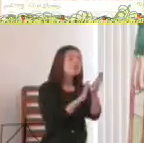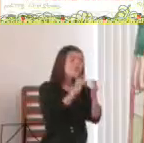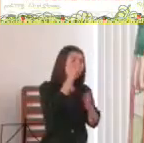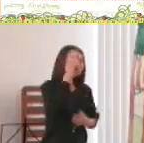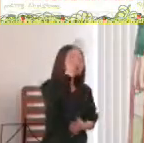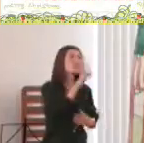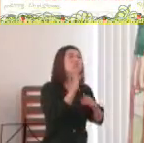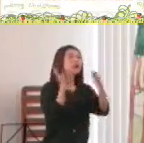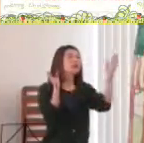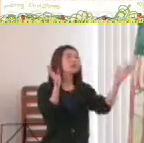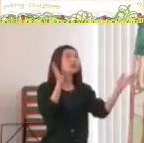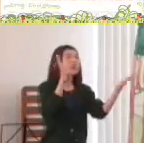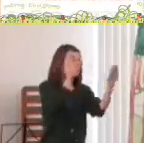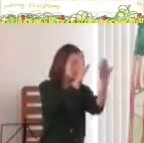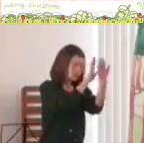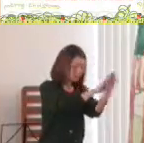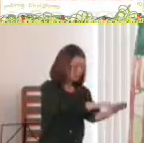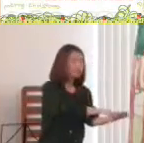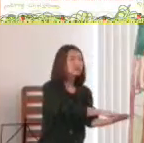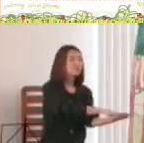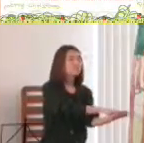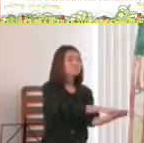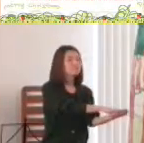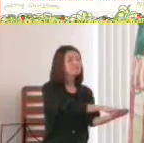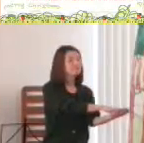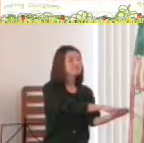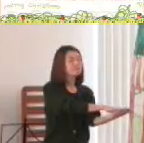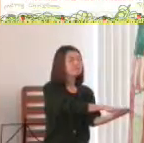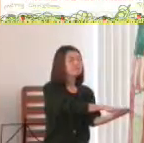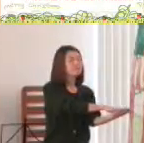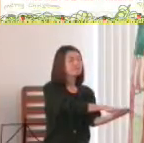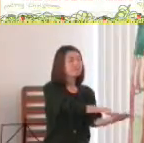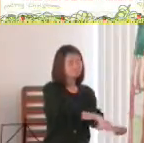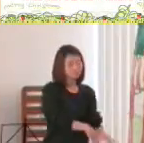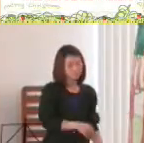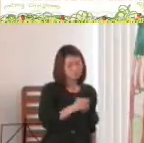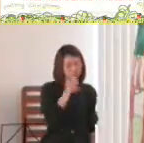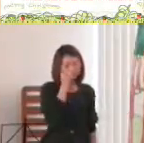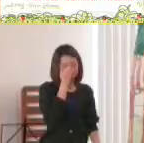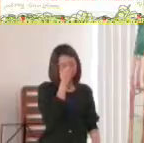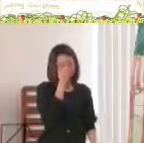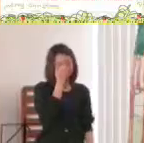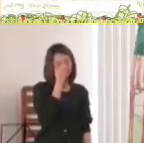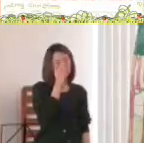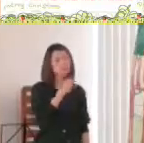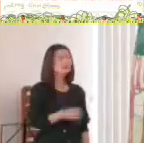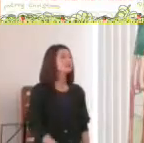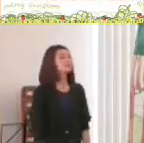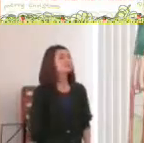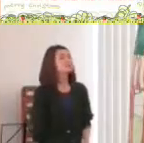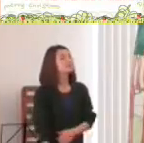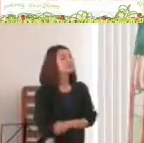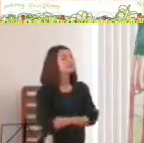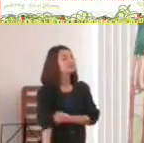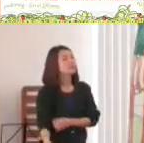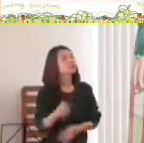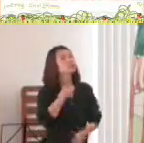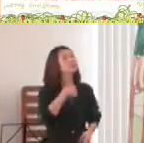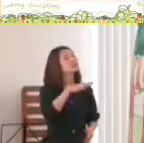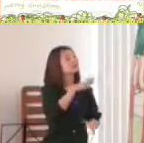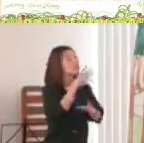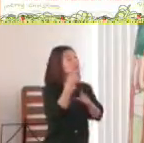して、イエス様は死んでくださった。それは私たちの罪を担って死んでく